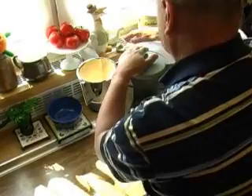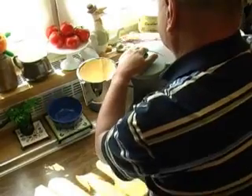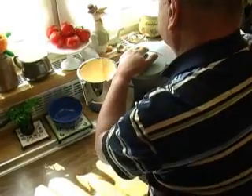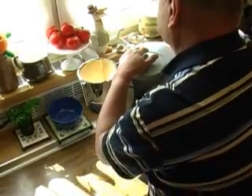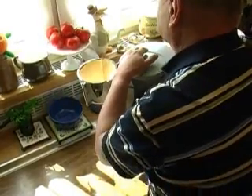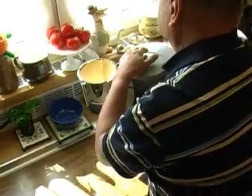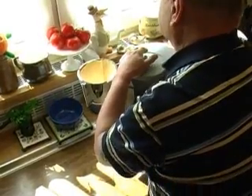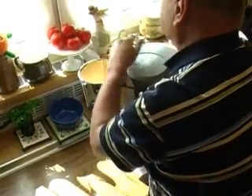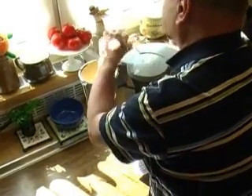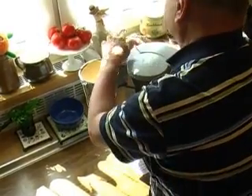Untertitelung ZDF